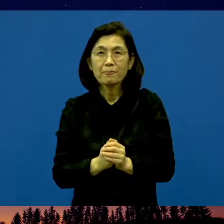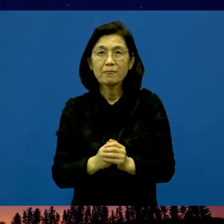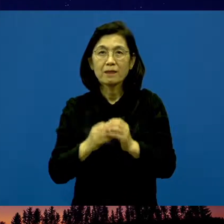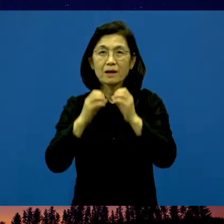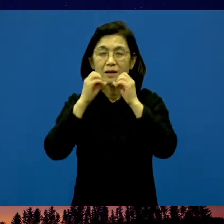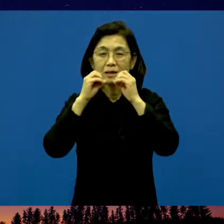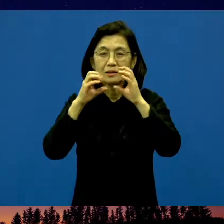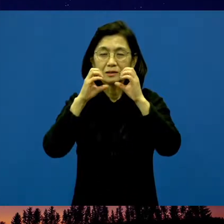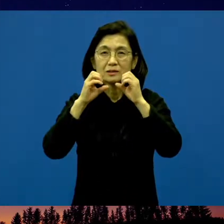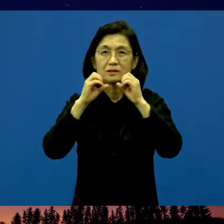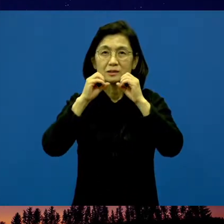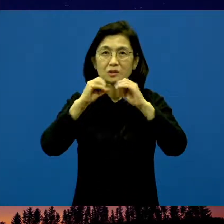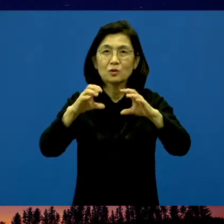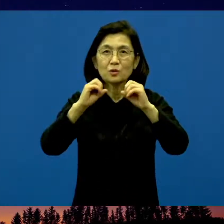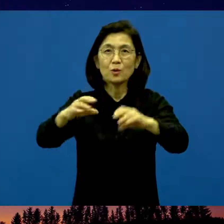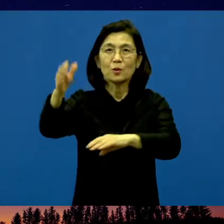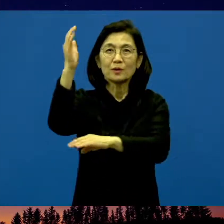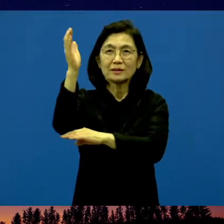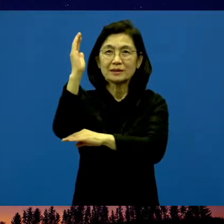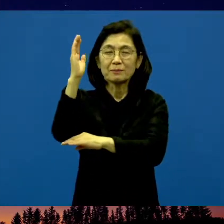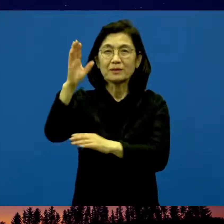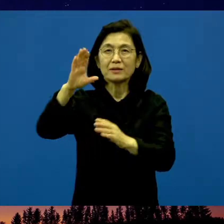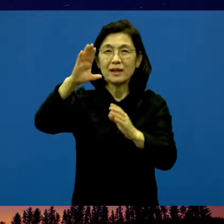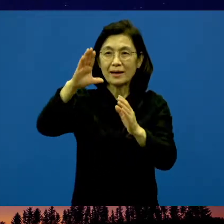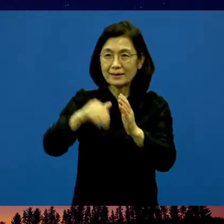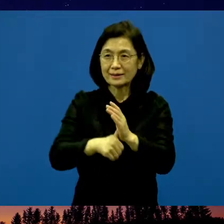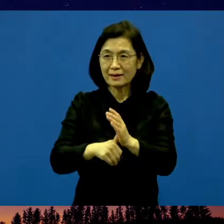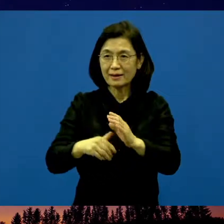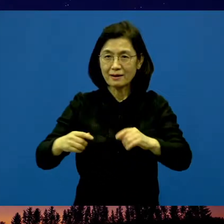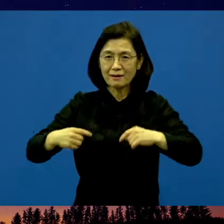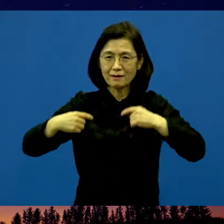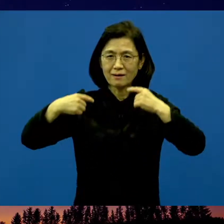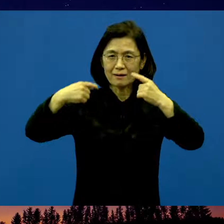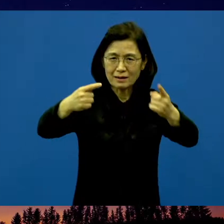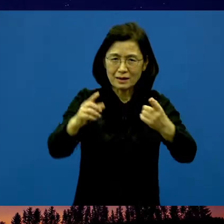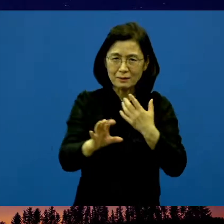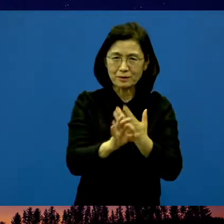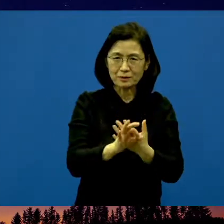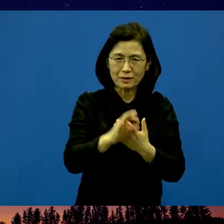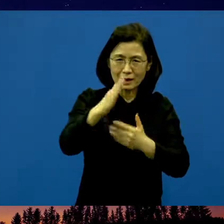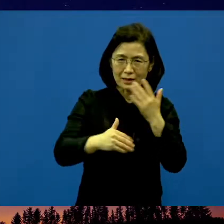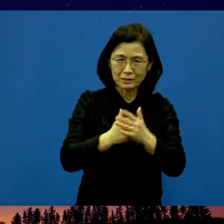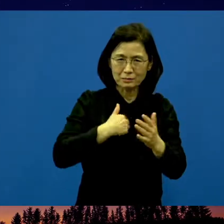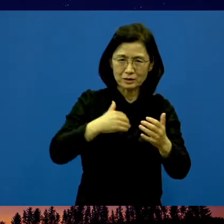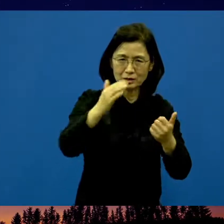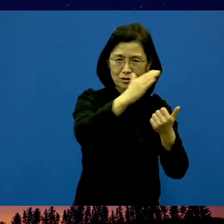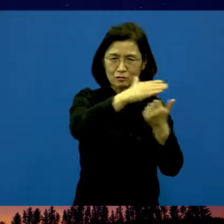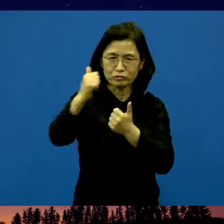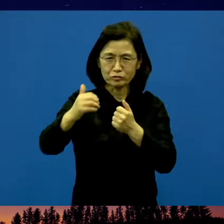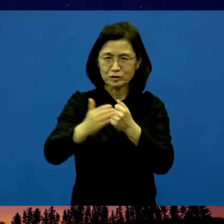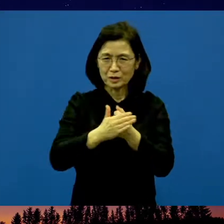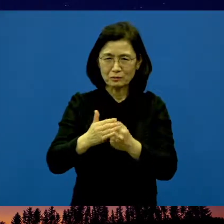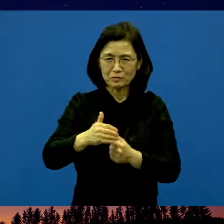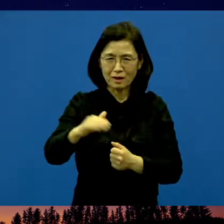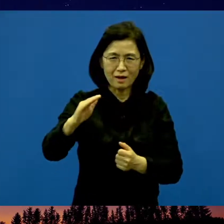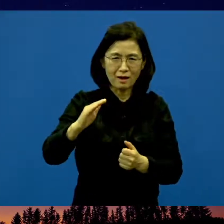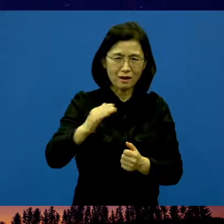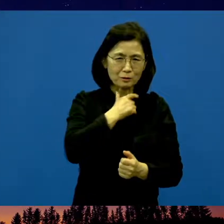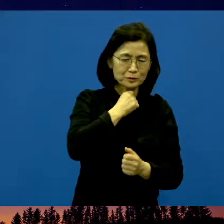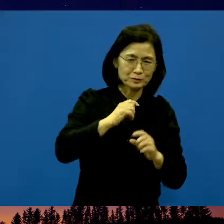다니면 우리 애를 또 보낼지 모른다, 이런 두려움을 많이 가지고 있더라고요. 여러분, 그건 절대 걱정할 필요